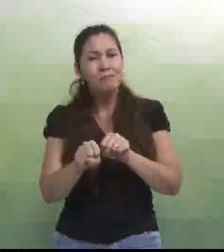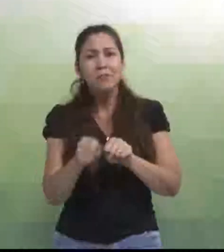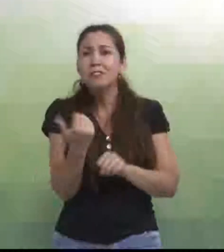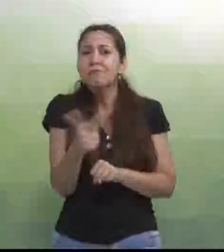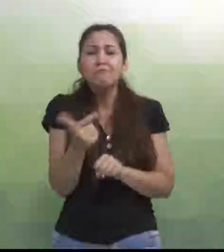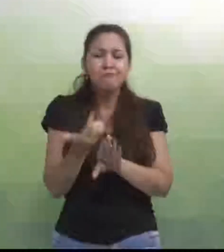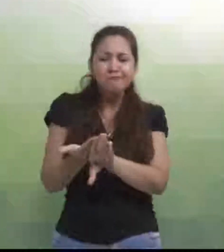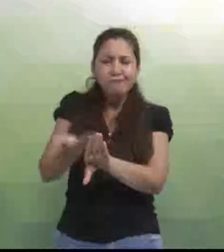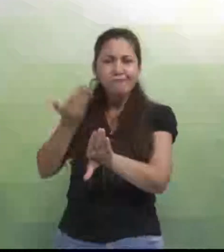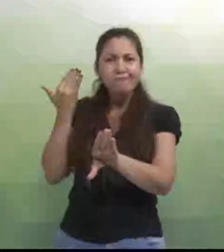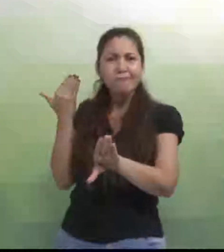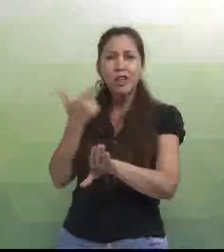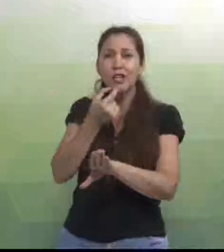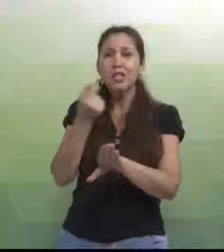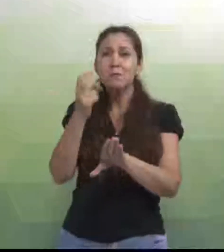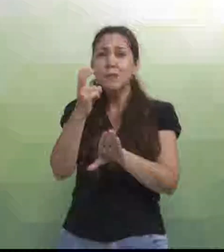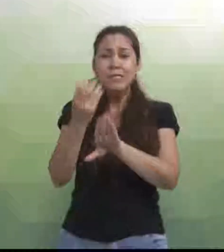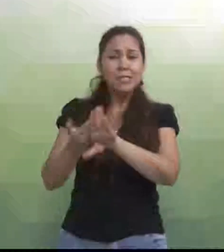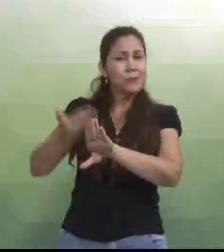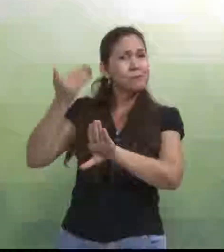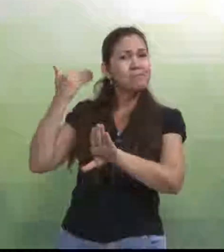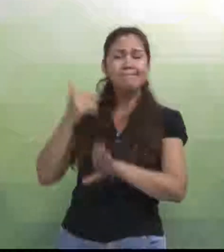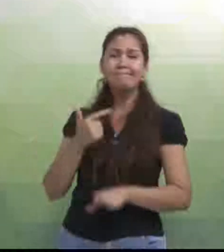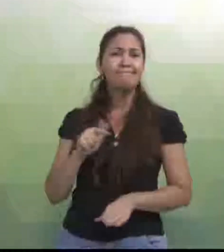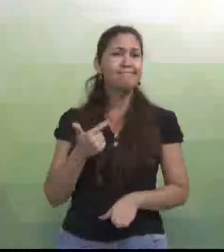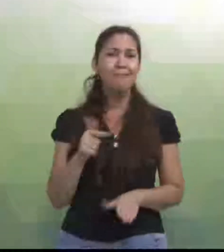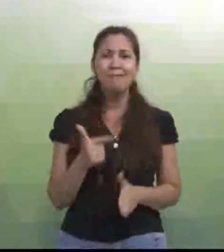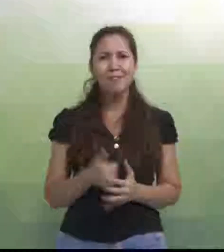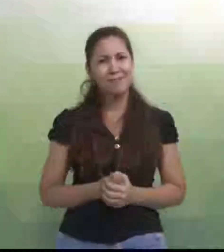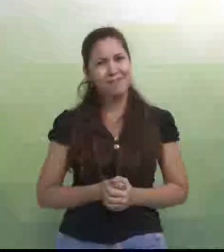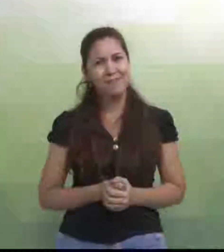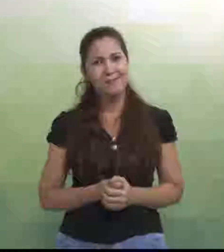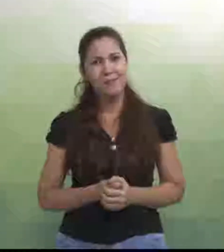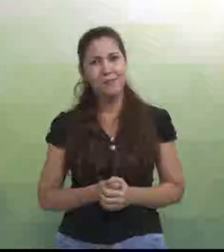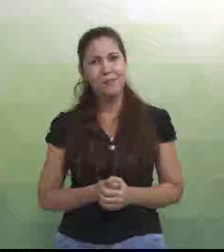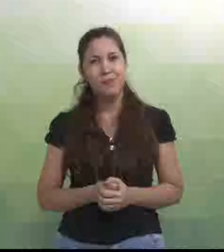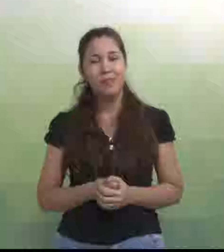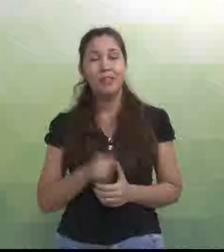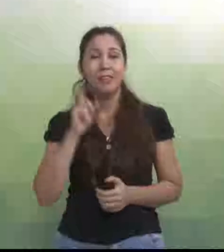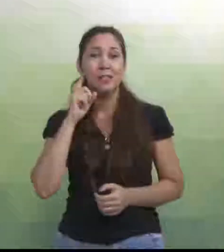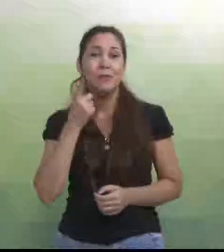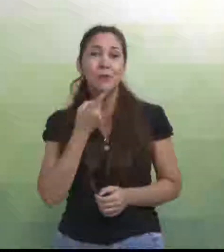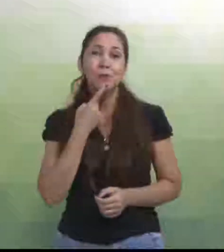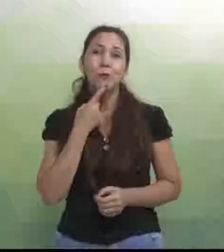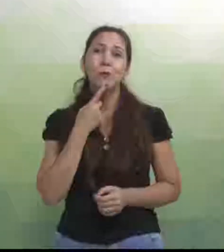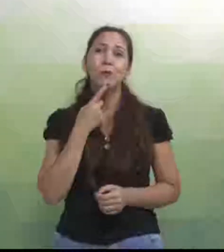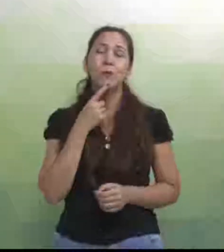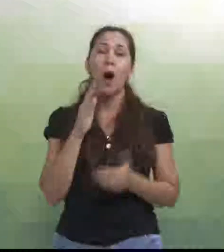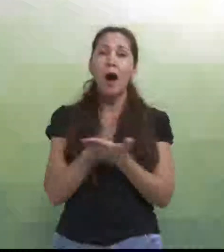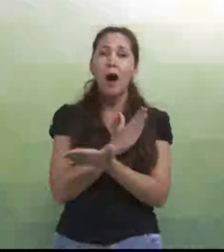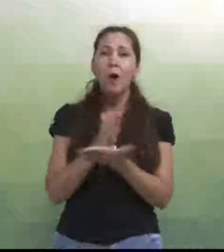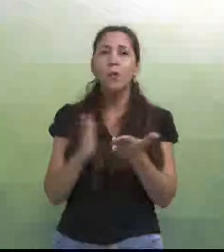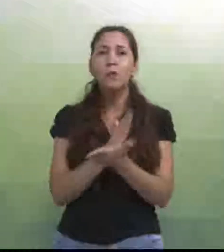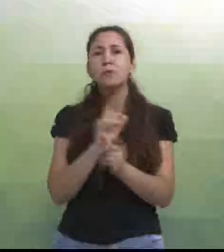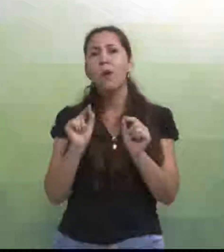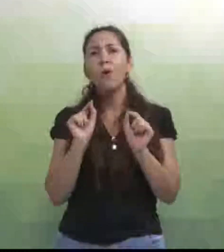o perfil do profissional para trabalhar com essa disciplina? Então, anteriormente a isso, anteriormente a 2005, não